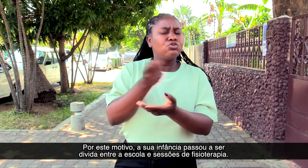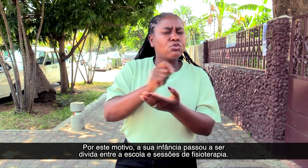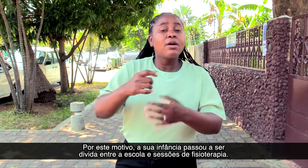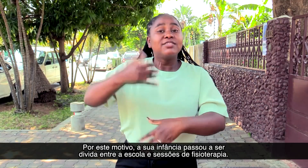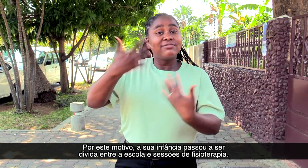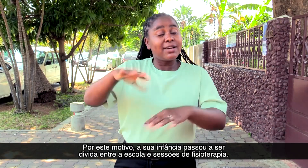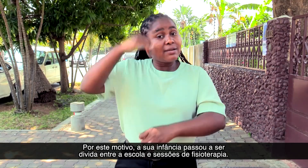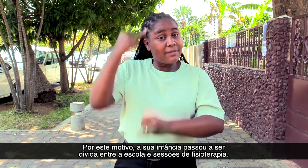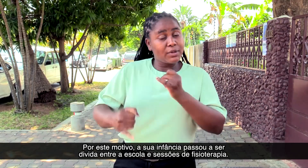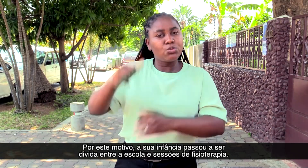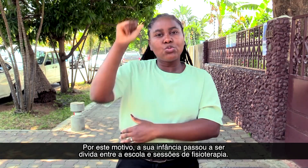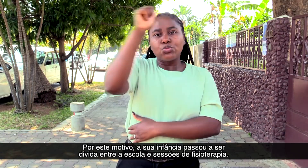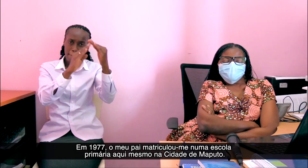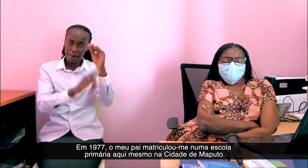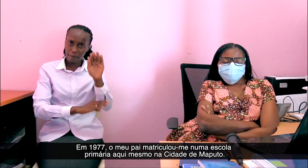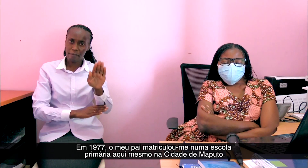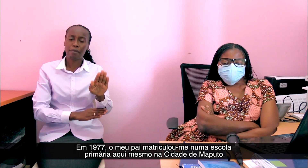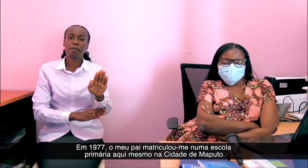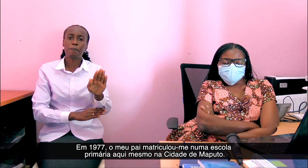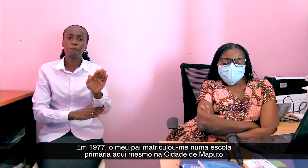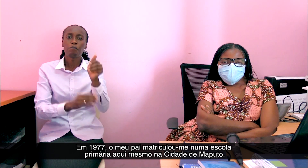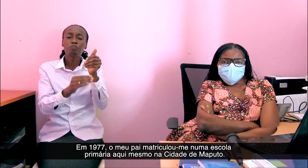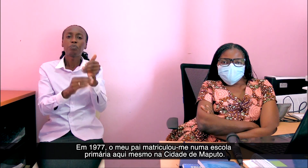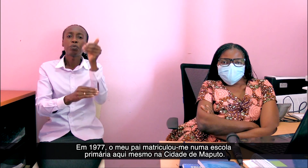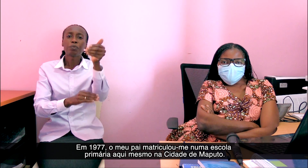e sessões de fisioterapia. Em 1977,